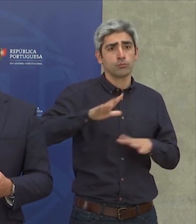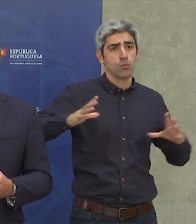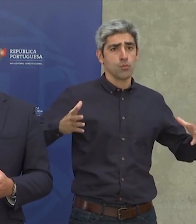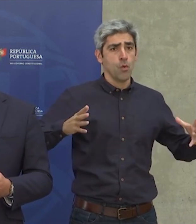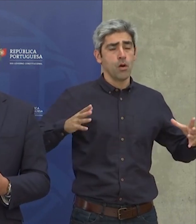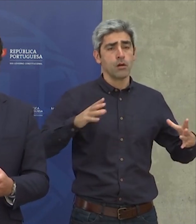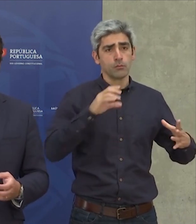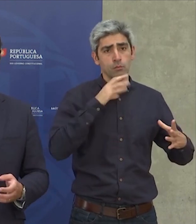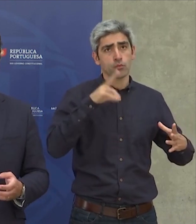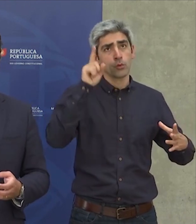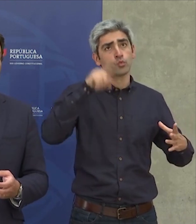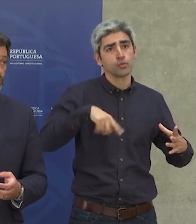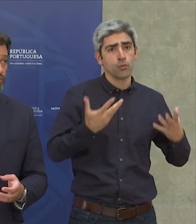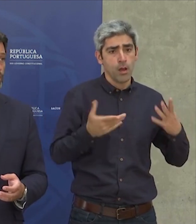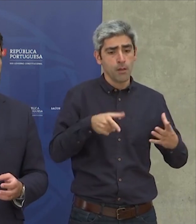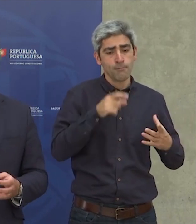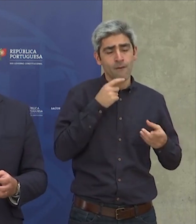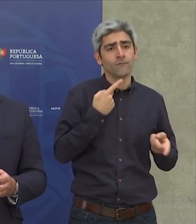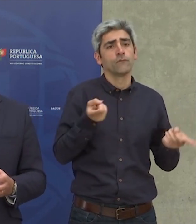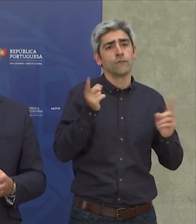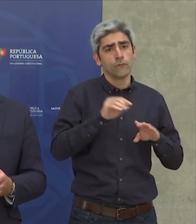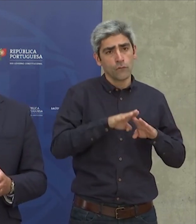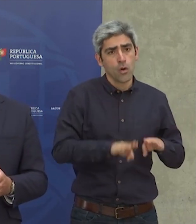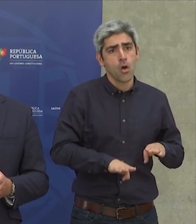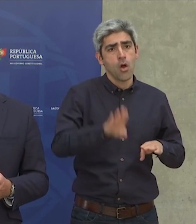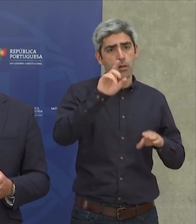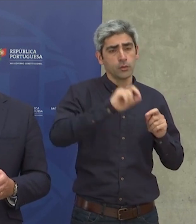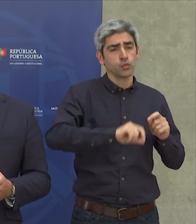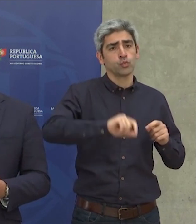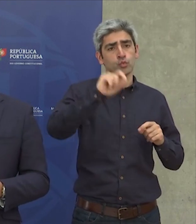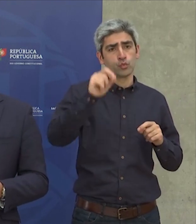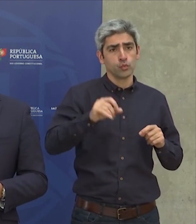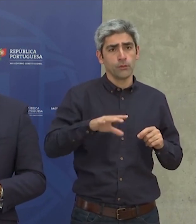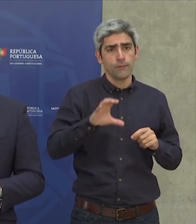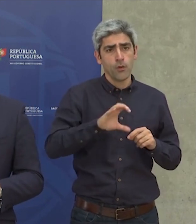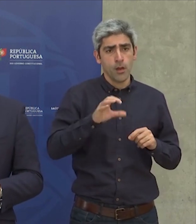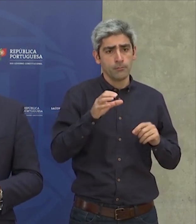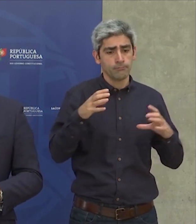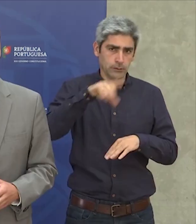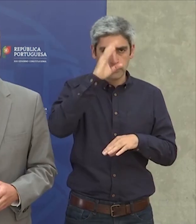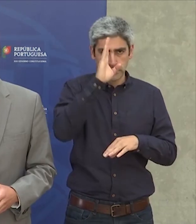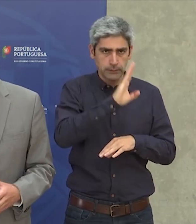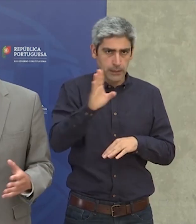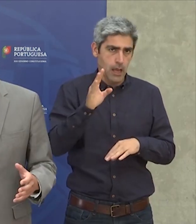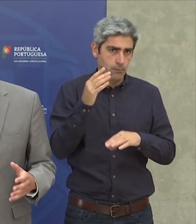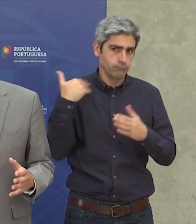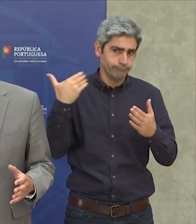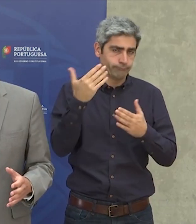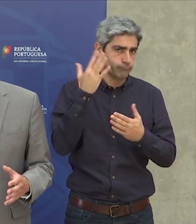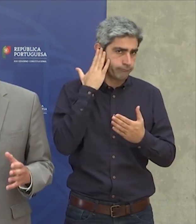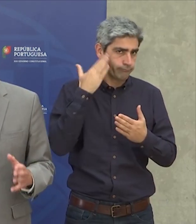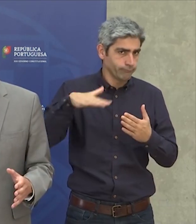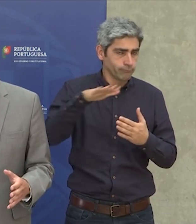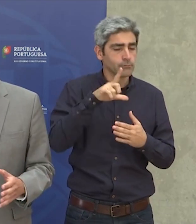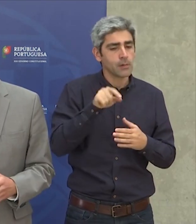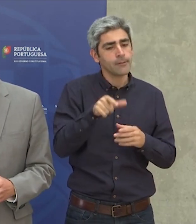ter aqui um recrudescimento ou um renascimento do surto epidemiológico de forma mais voraz. E, portanto, neste